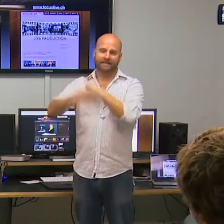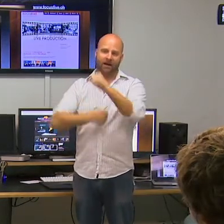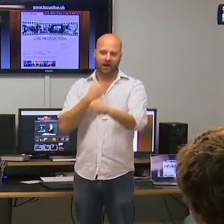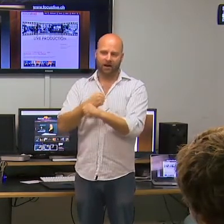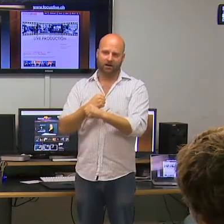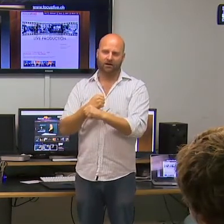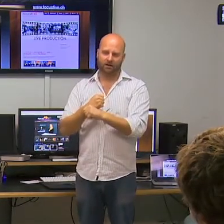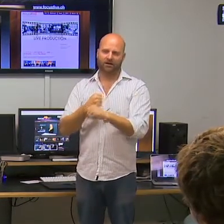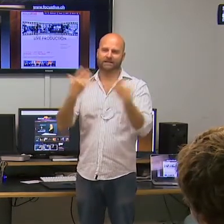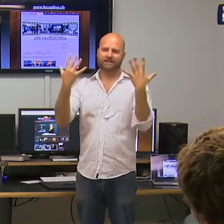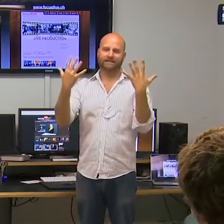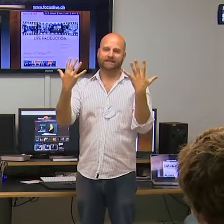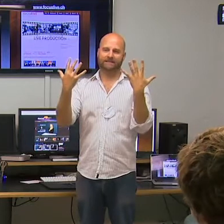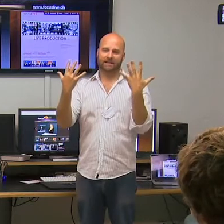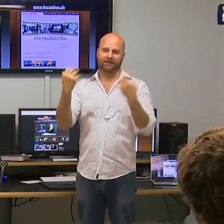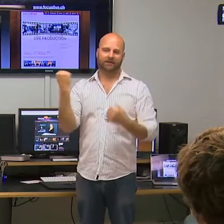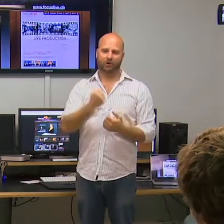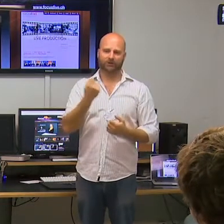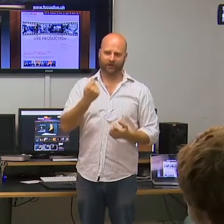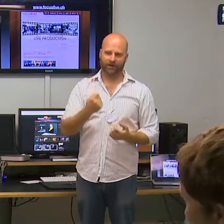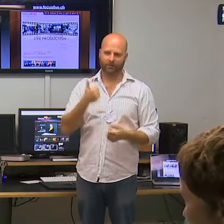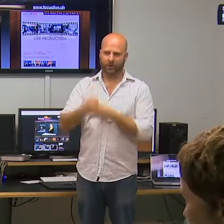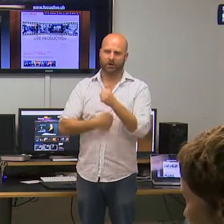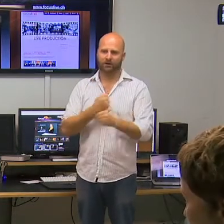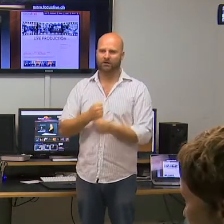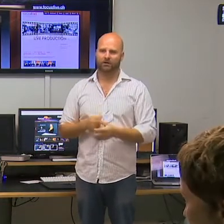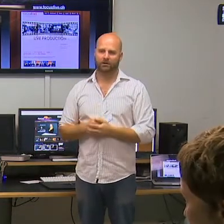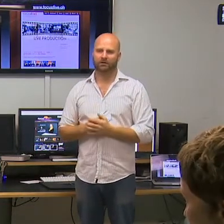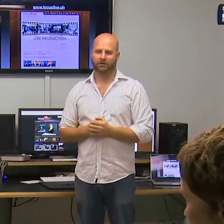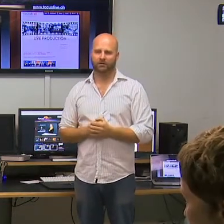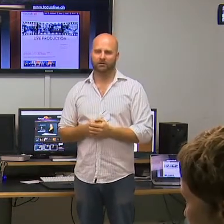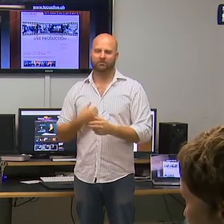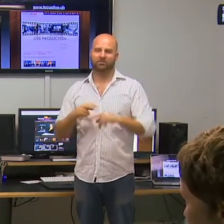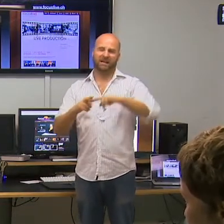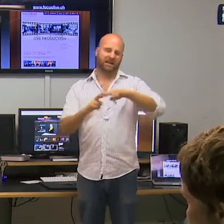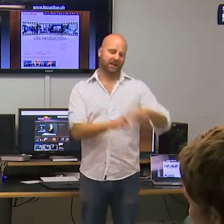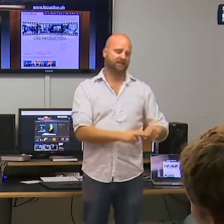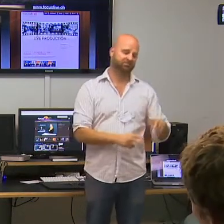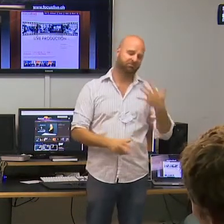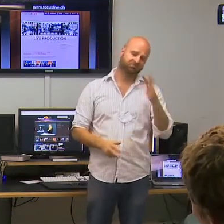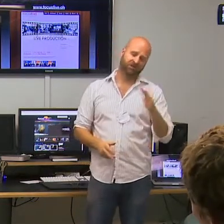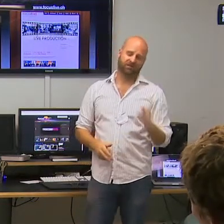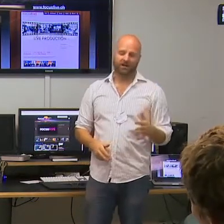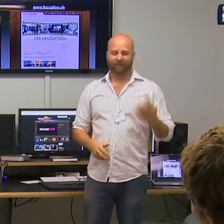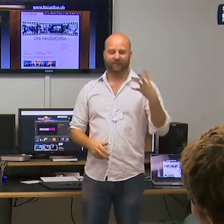einen Unterleistungsvertrag bekomme ich 10.000 Franken pro Jahr. Und der Rest,